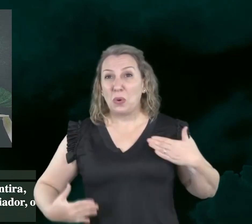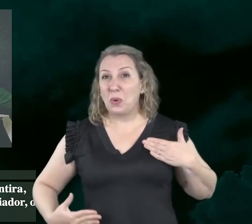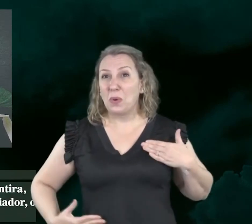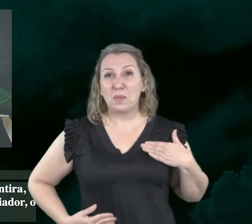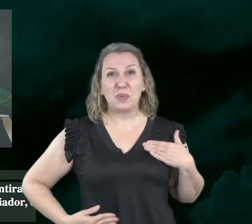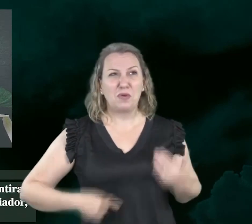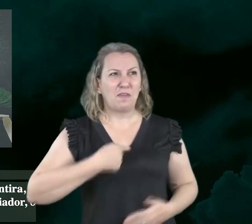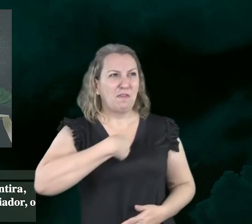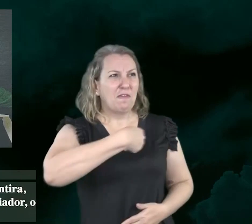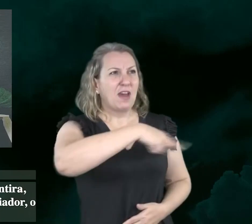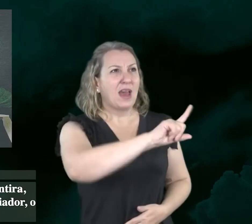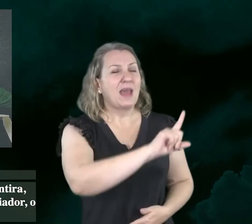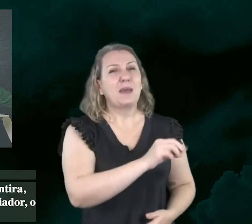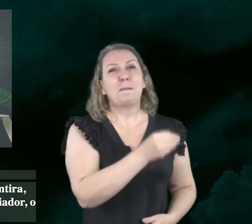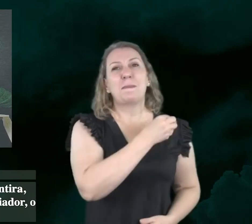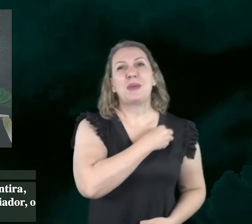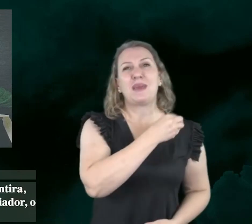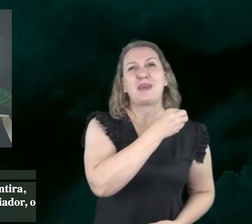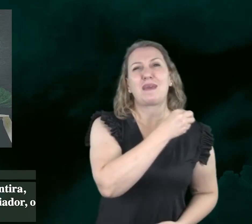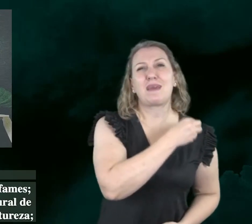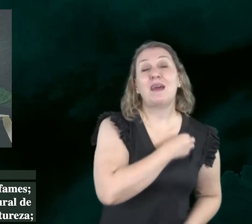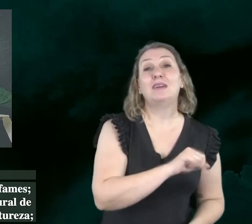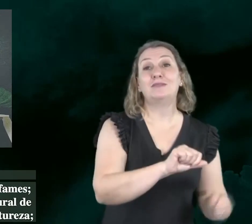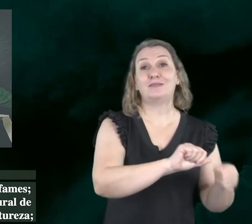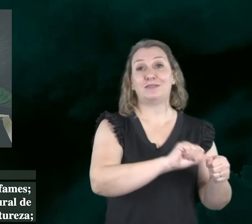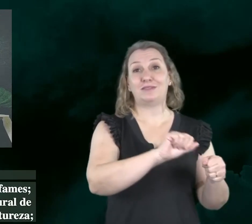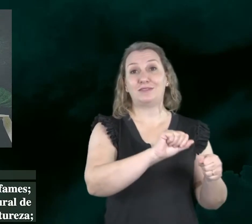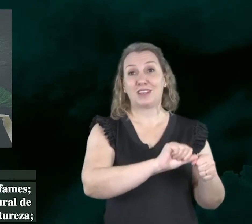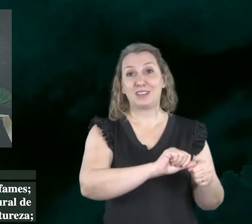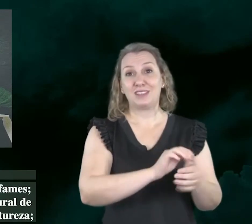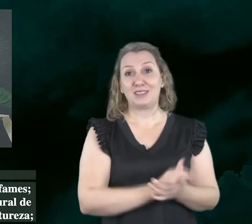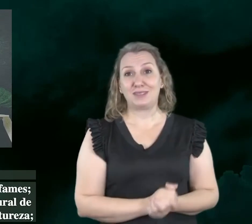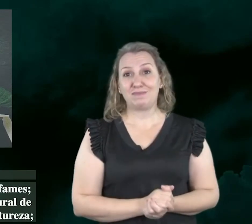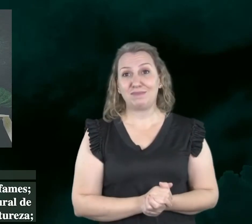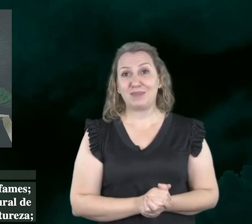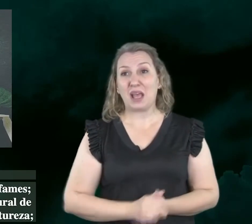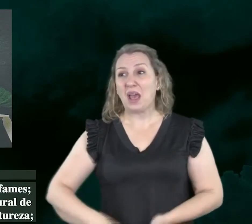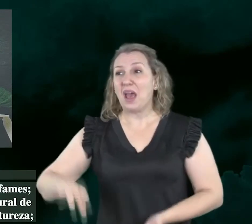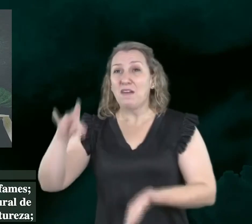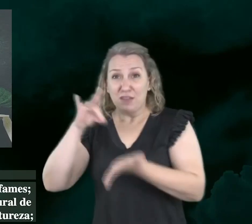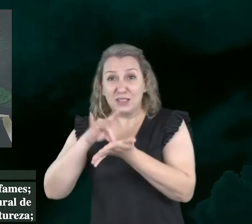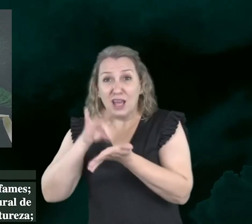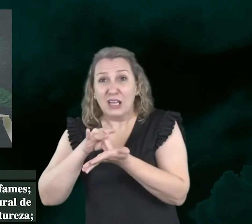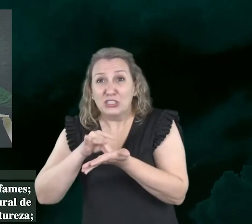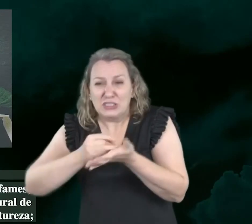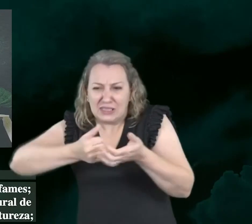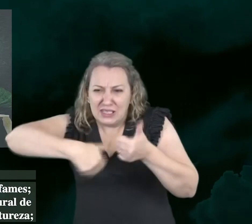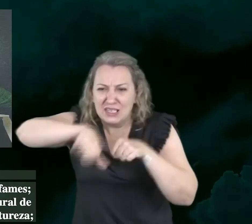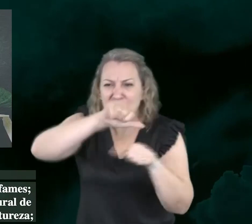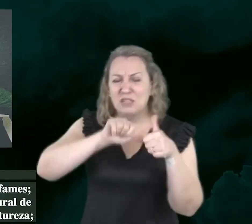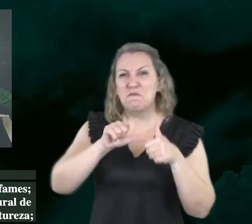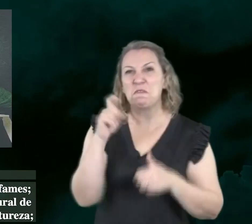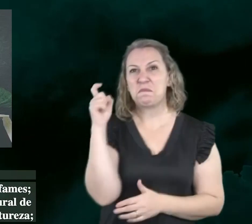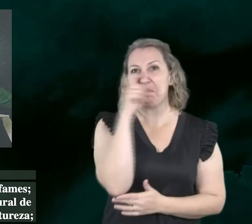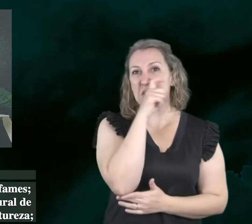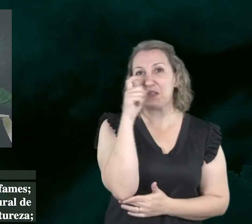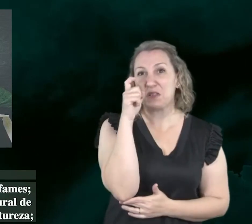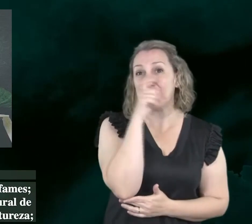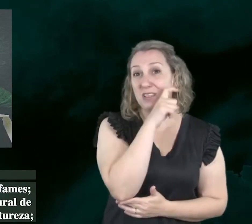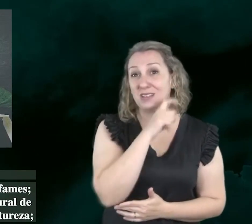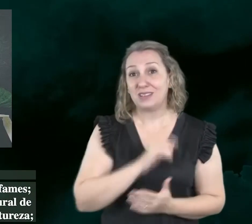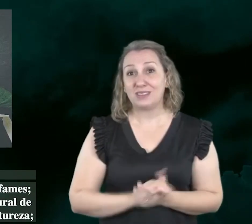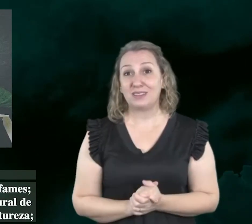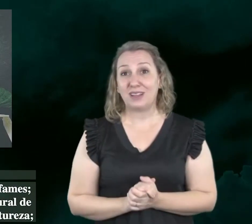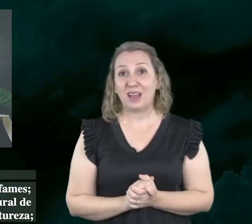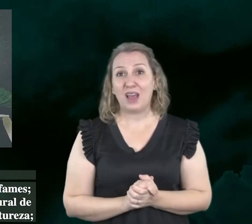eles mudaram a verdade de Deus em mentira, adorando e servindo a criatura em lugar do Criador, o qual é